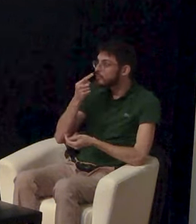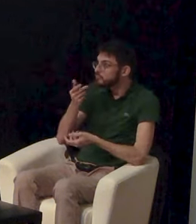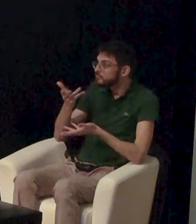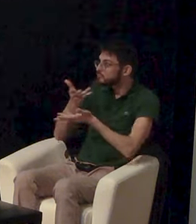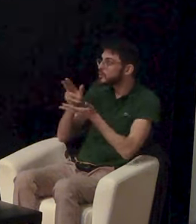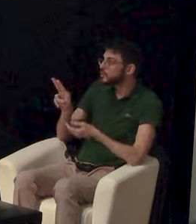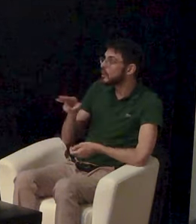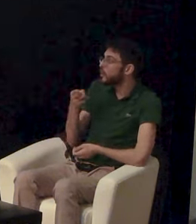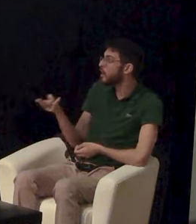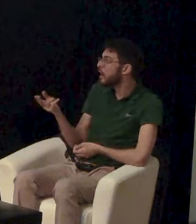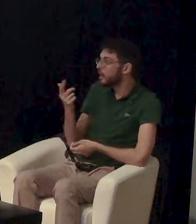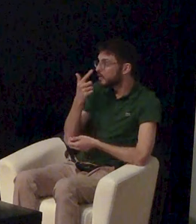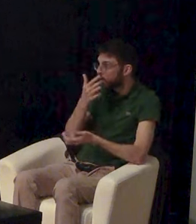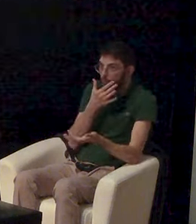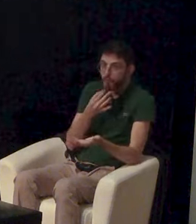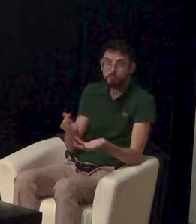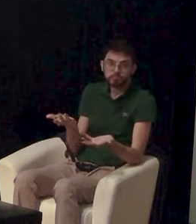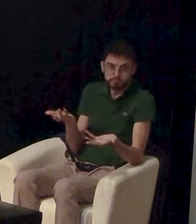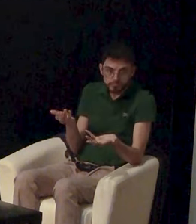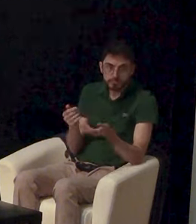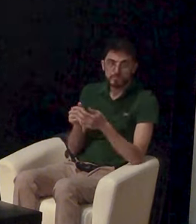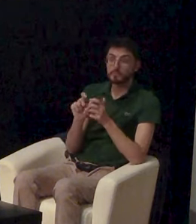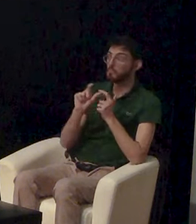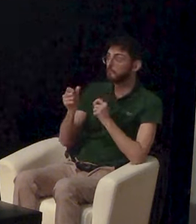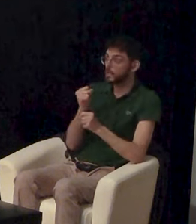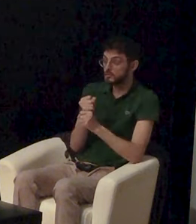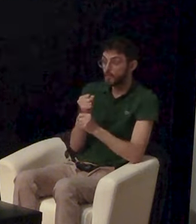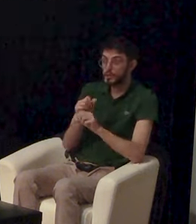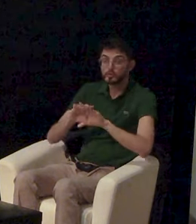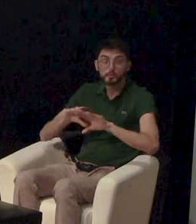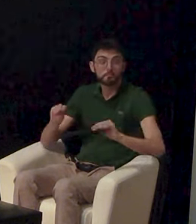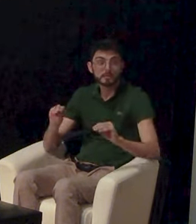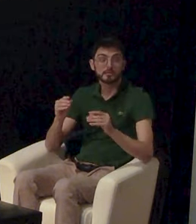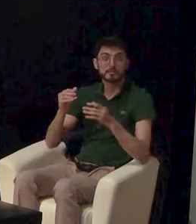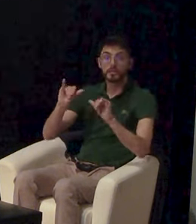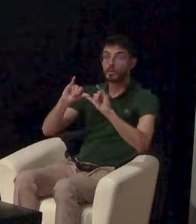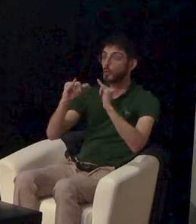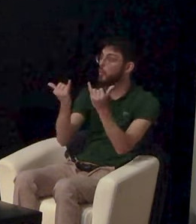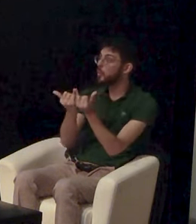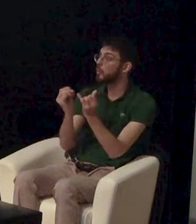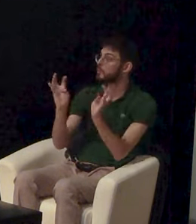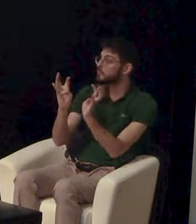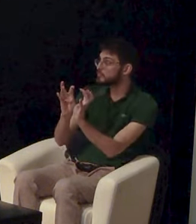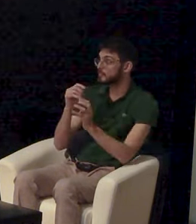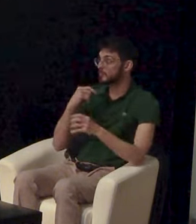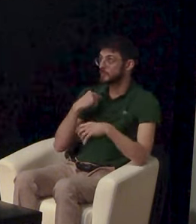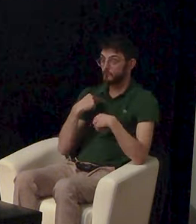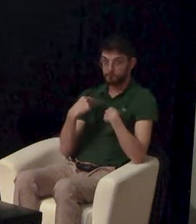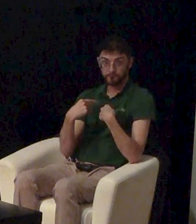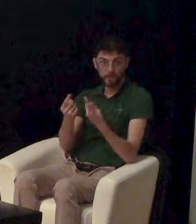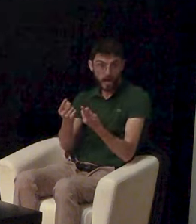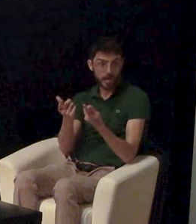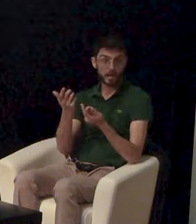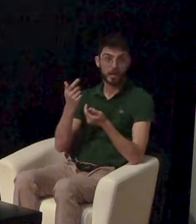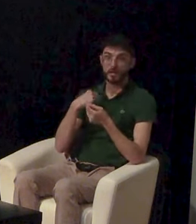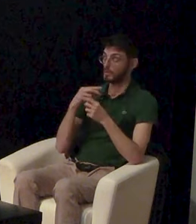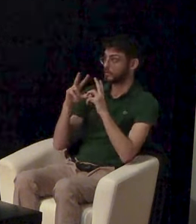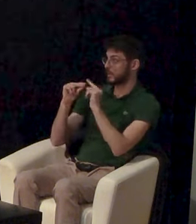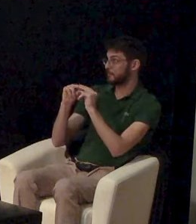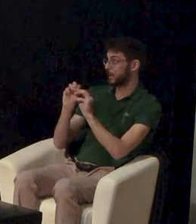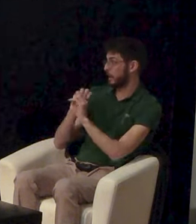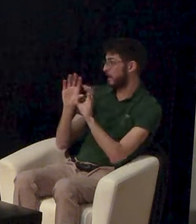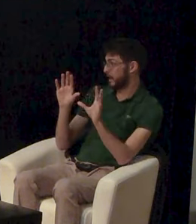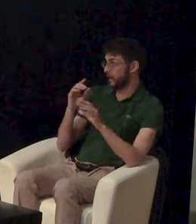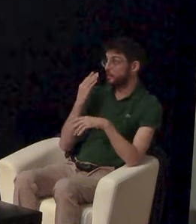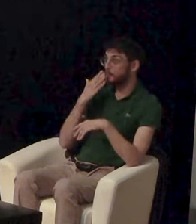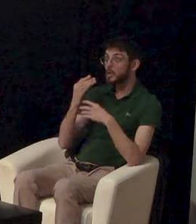la discussion de manière très naturelle par le truchement d'un interprète. Et une fois qu'on est en réunion de travail,